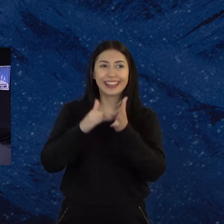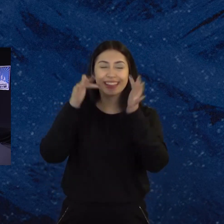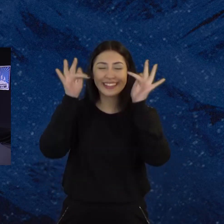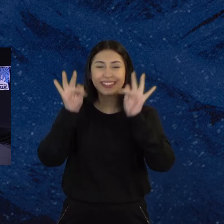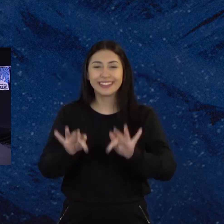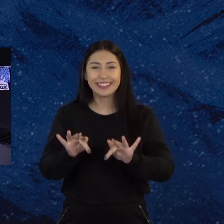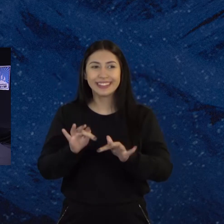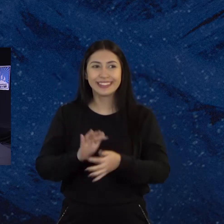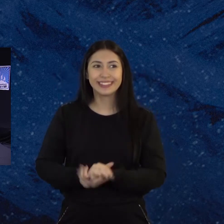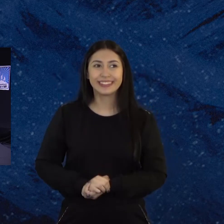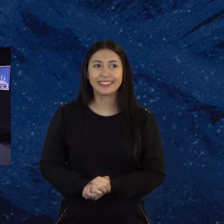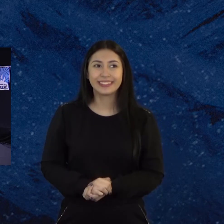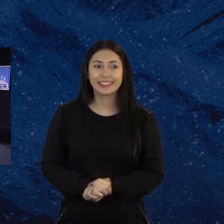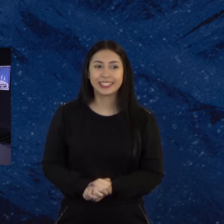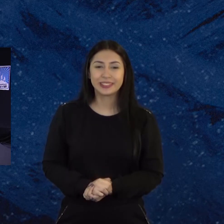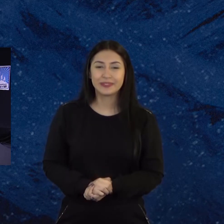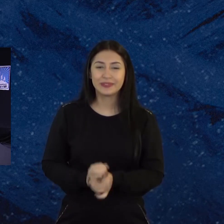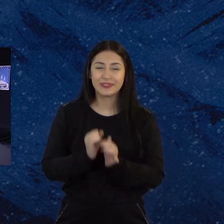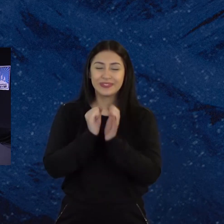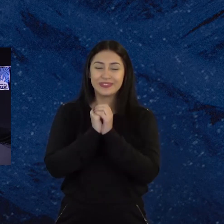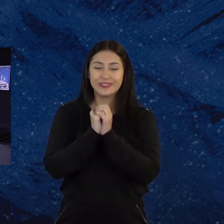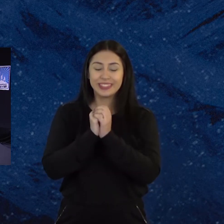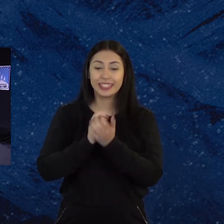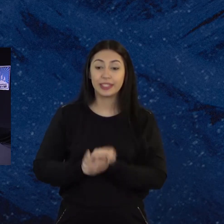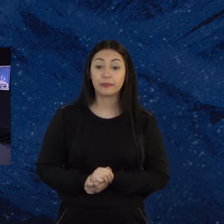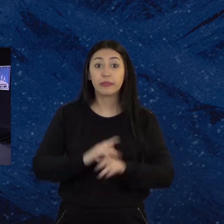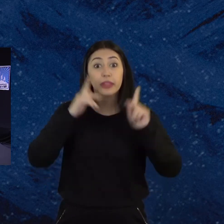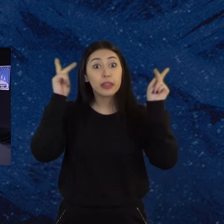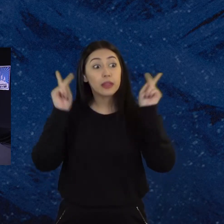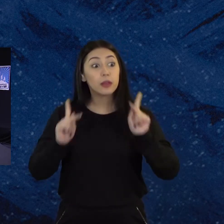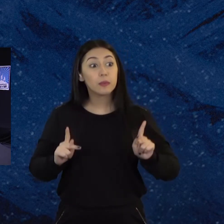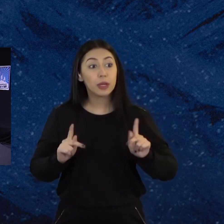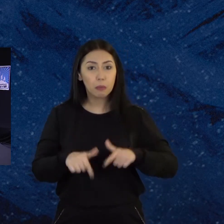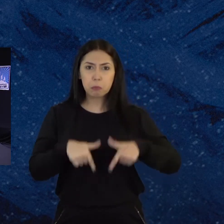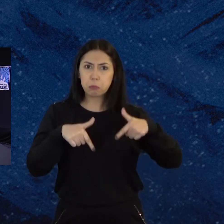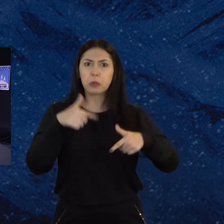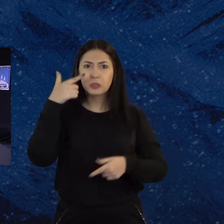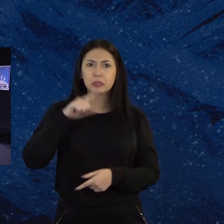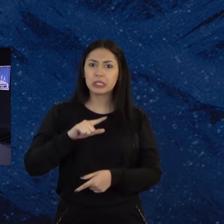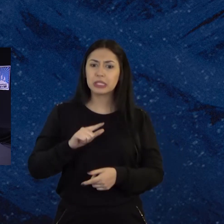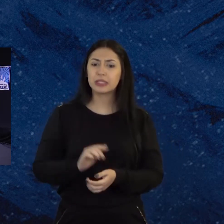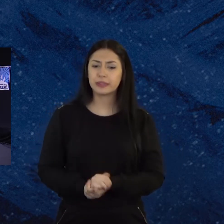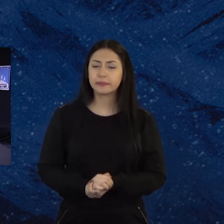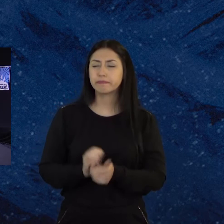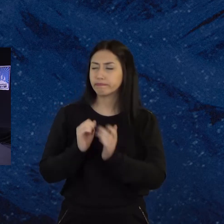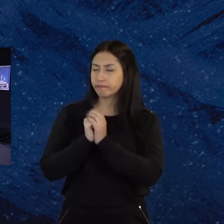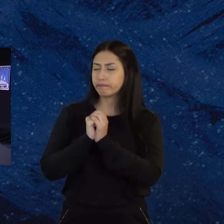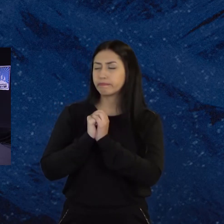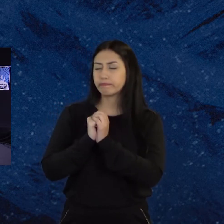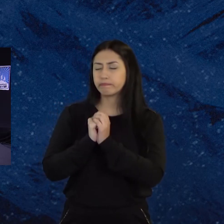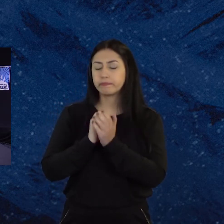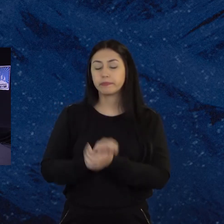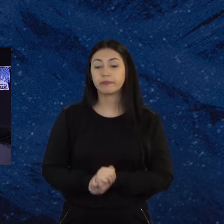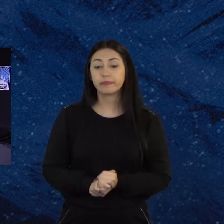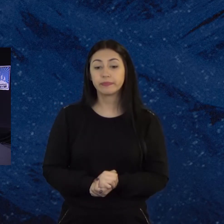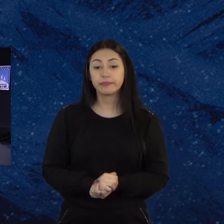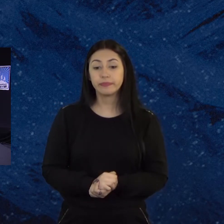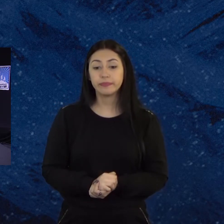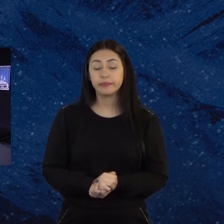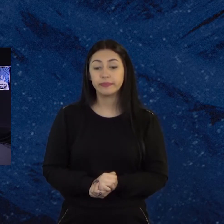aí, amém. É isso aí. Amém. Paz para lutar. Que palavra, hein? Amém. Gostaria que